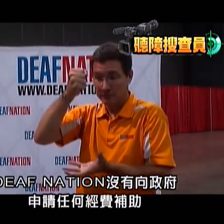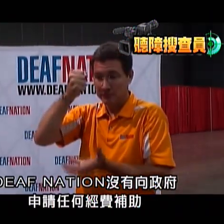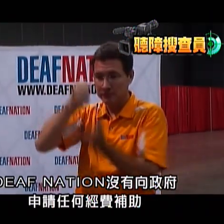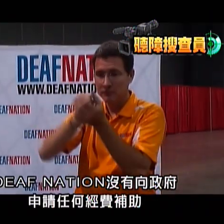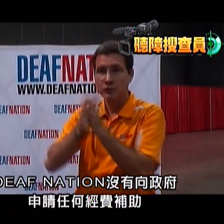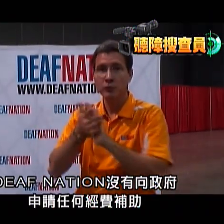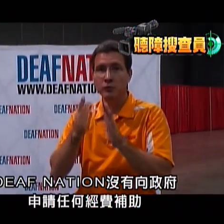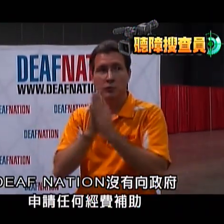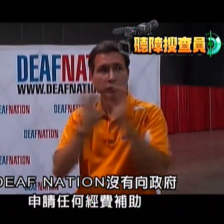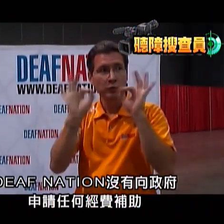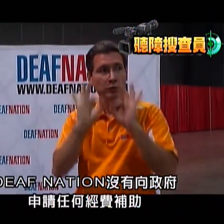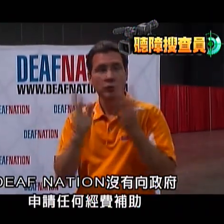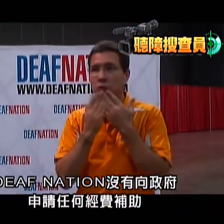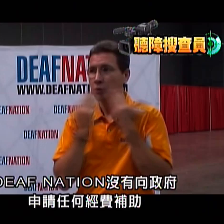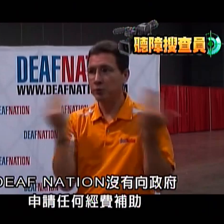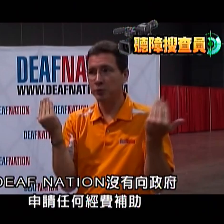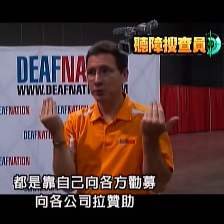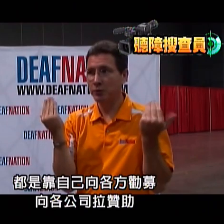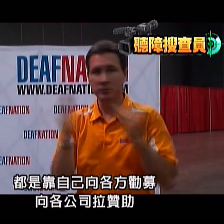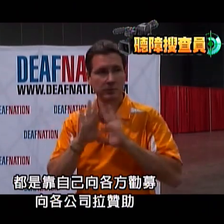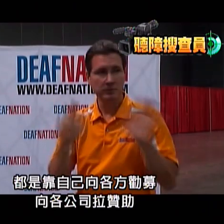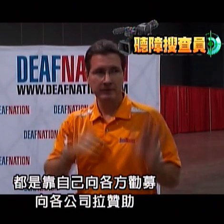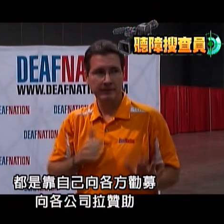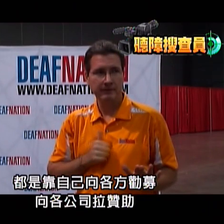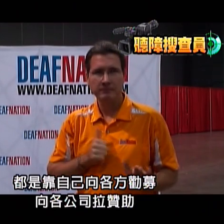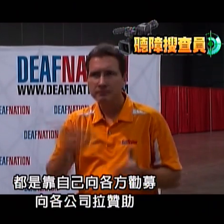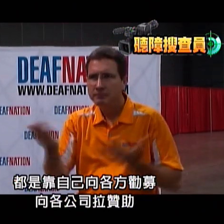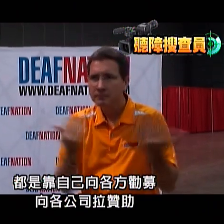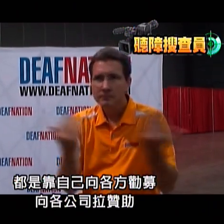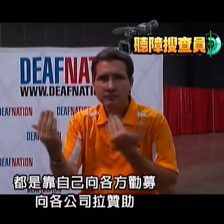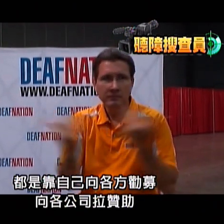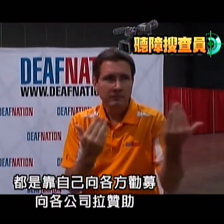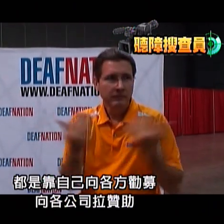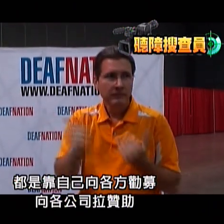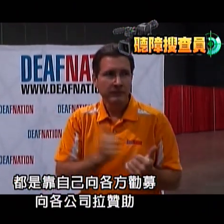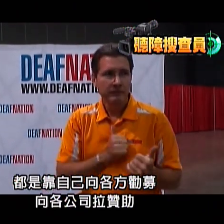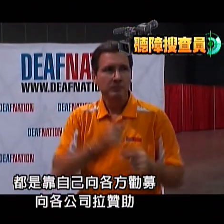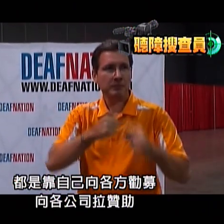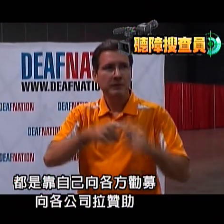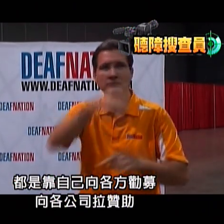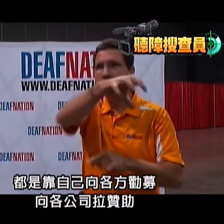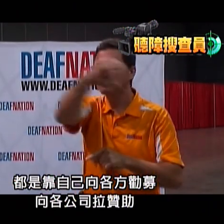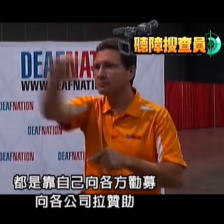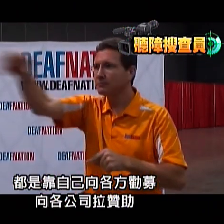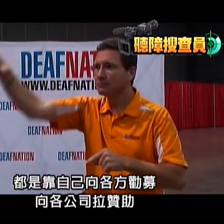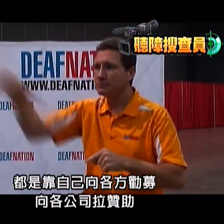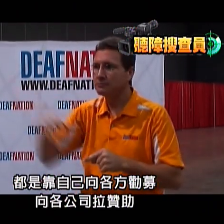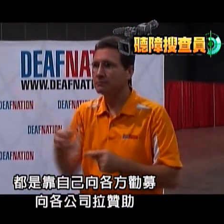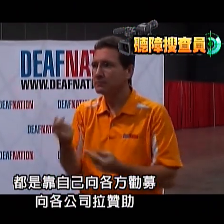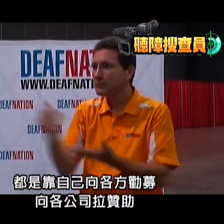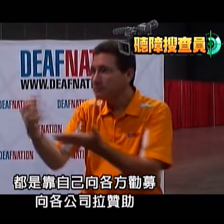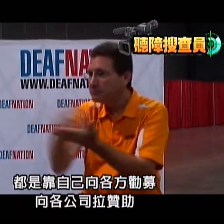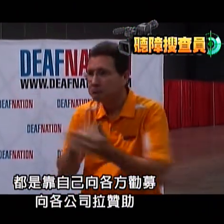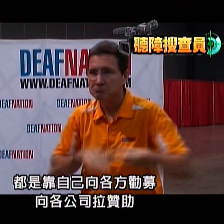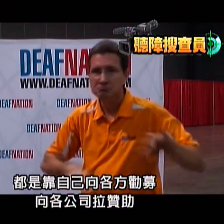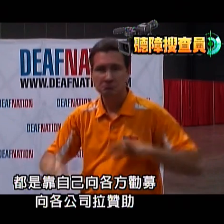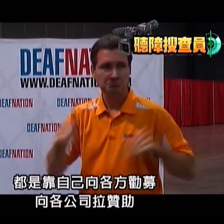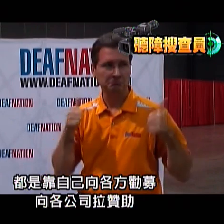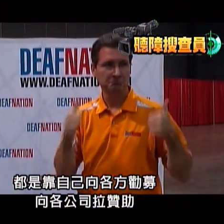何经费补助，都是靠自己向各方劝募，向各公司拉赞助，没